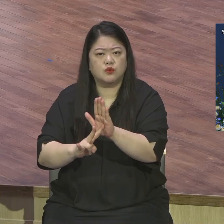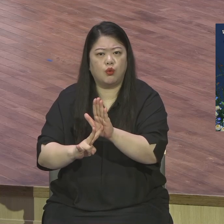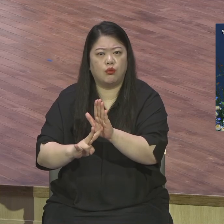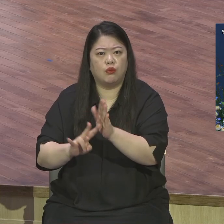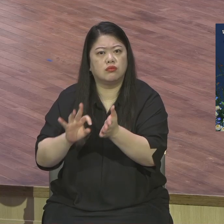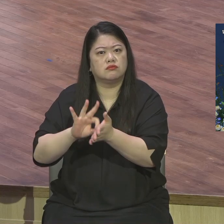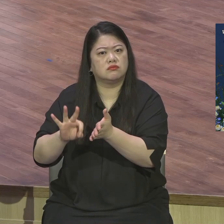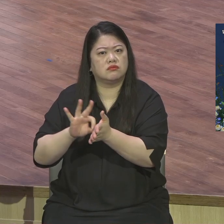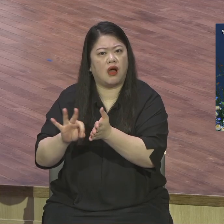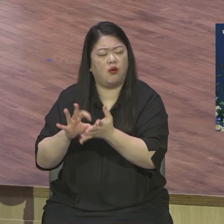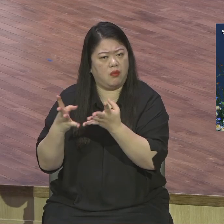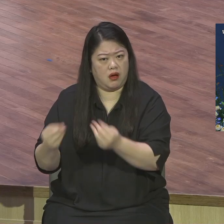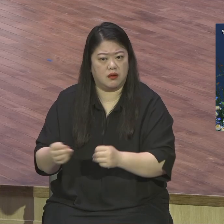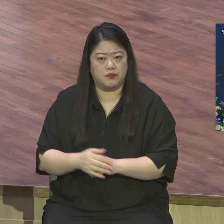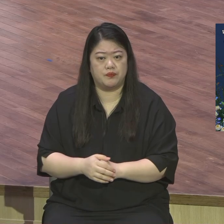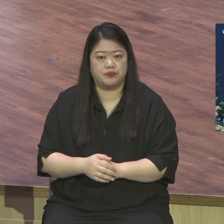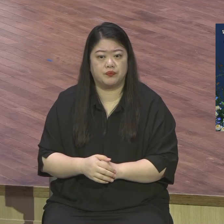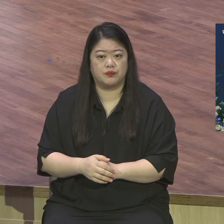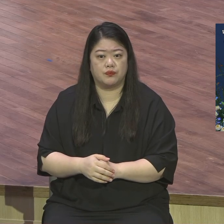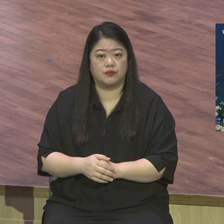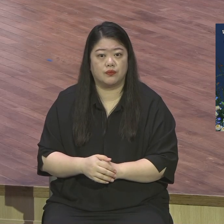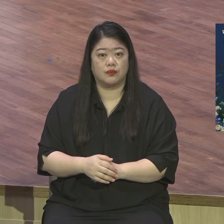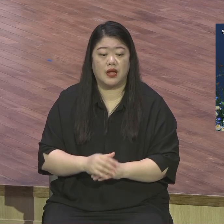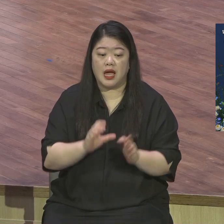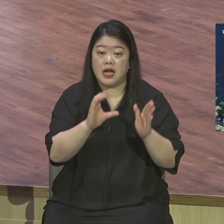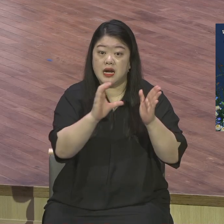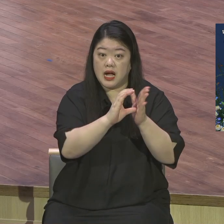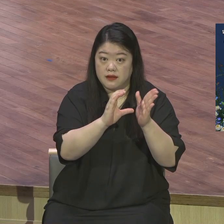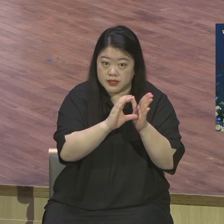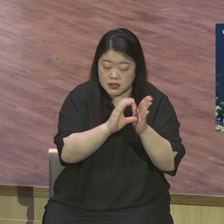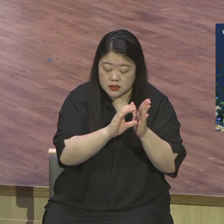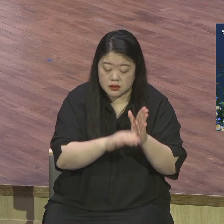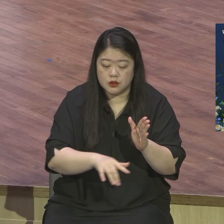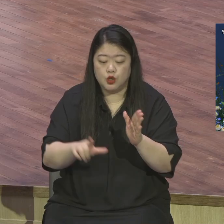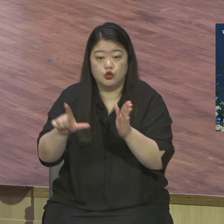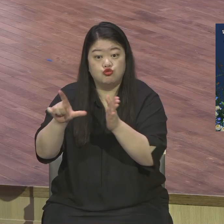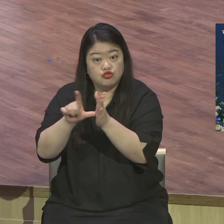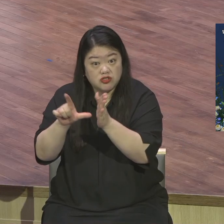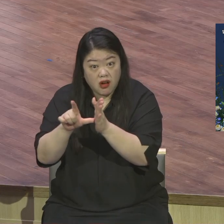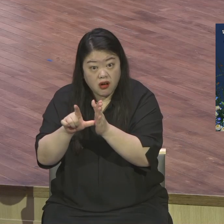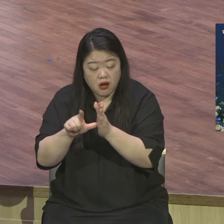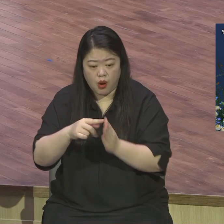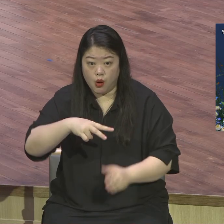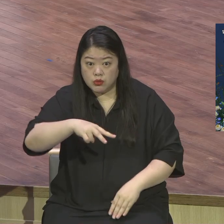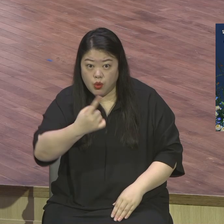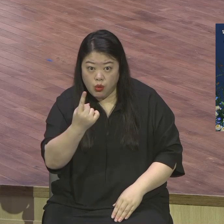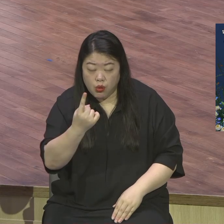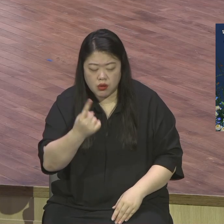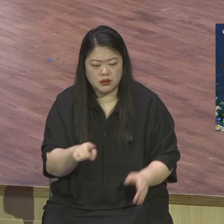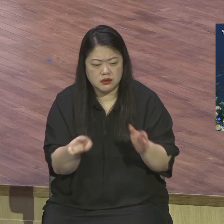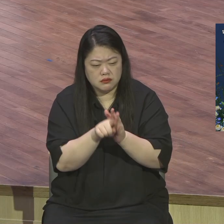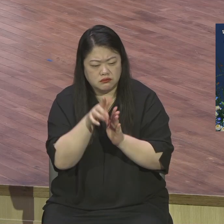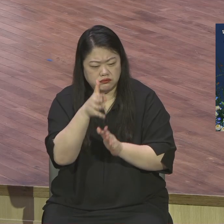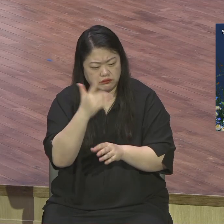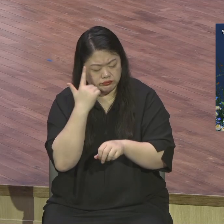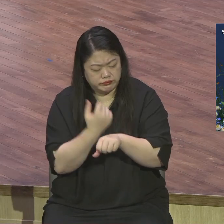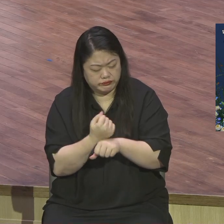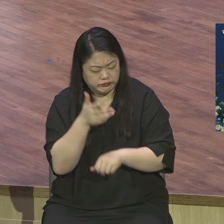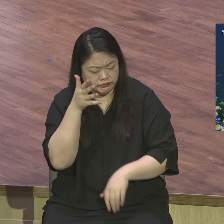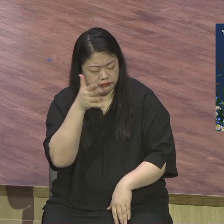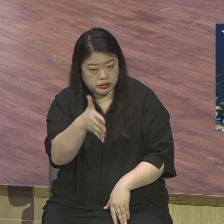그야말로 루트가 게시록을 건드리지 않았다고. 그런데 여러분들이 이 게시록 가지고 자기 나름대로 이